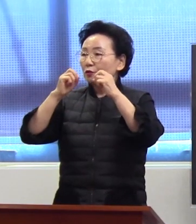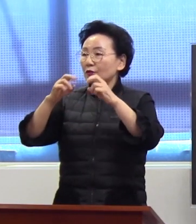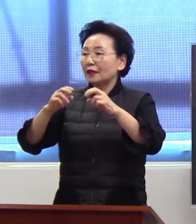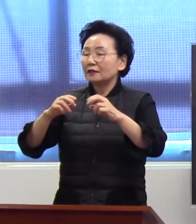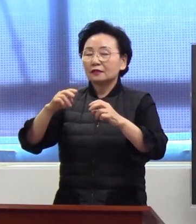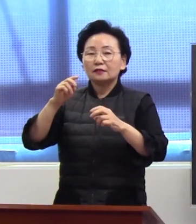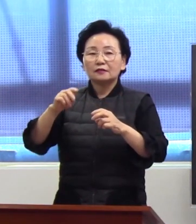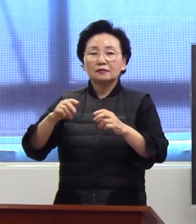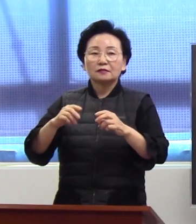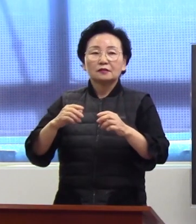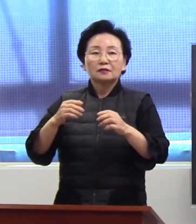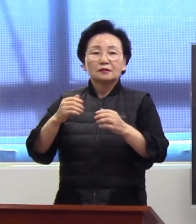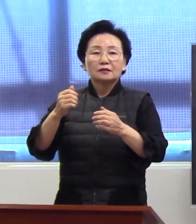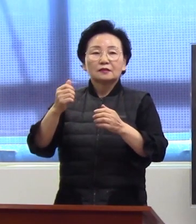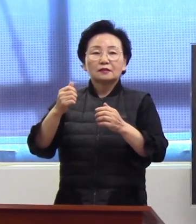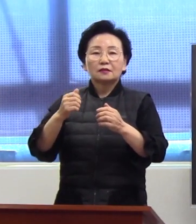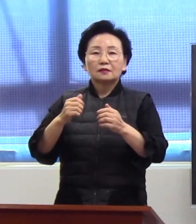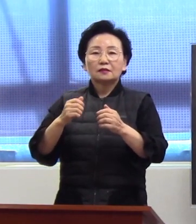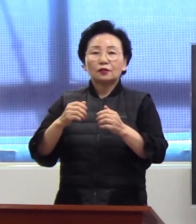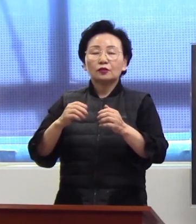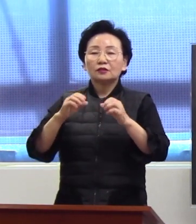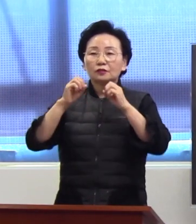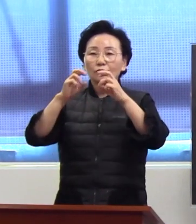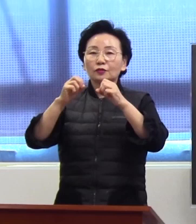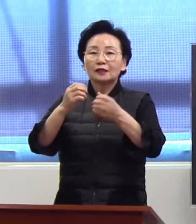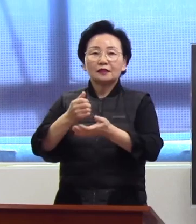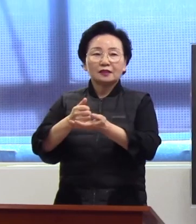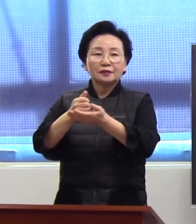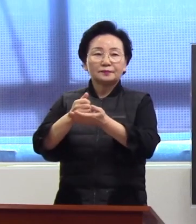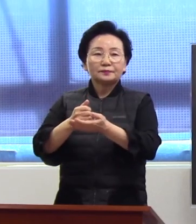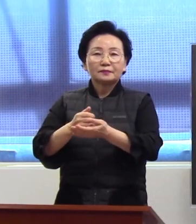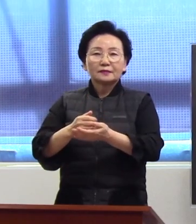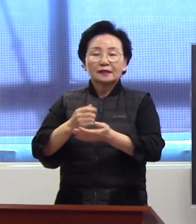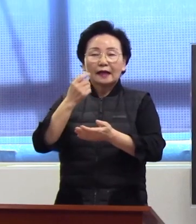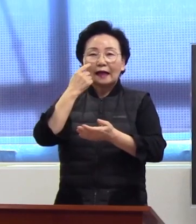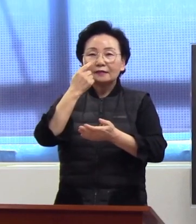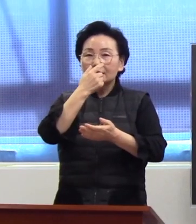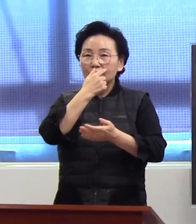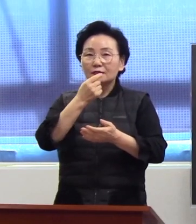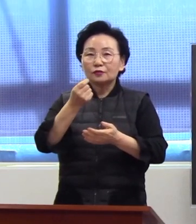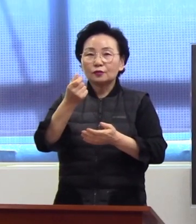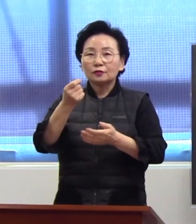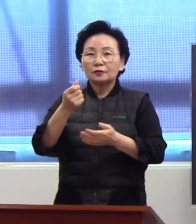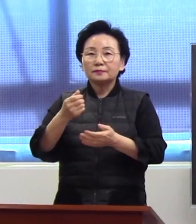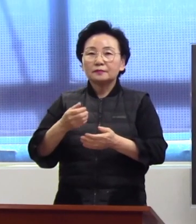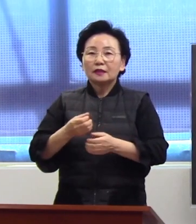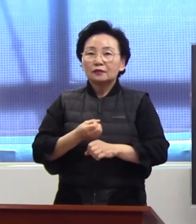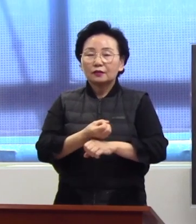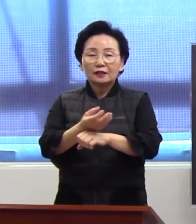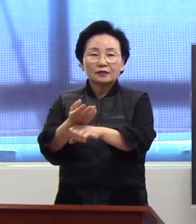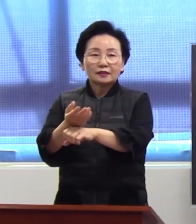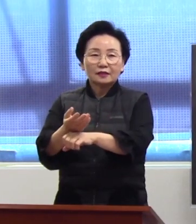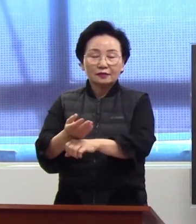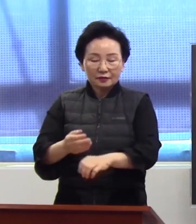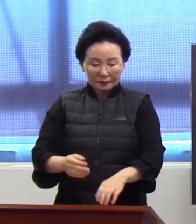선교 간 그 어느 선교사님 간증을 조금 전해드릴게요.